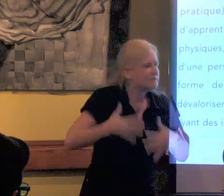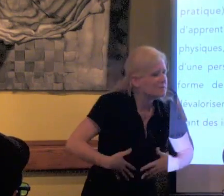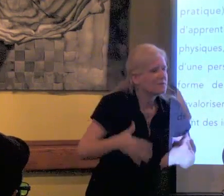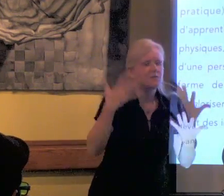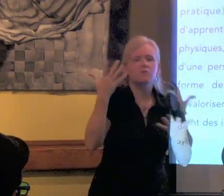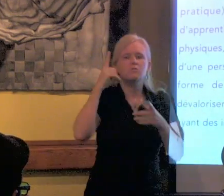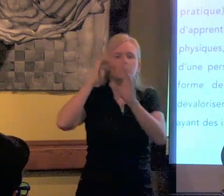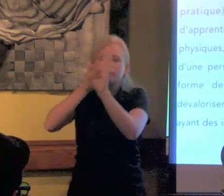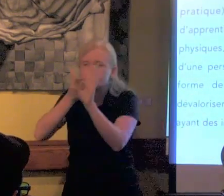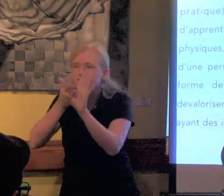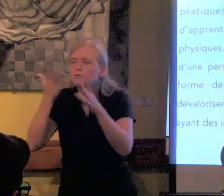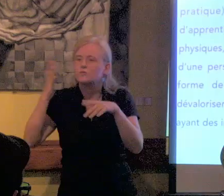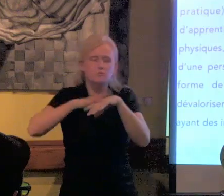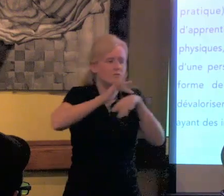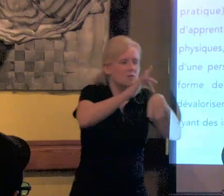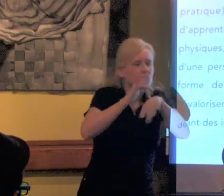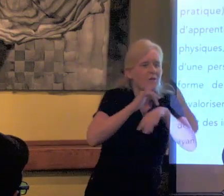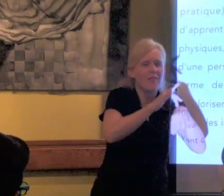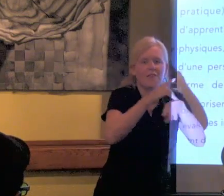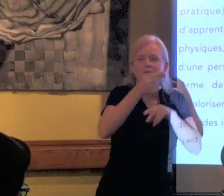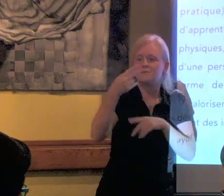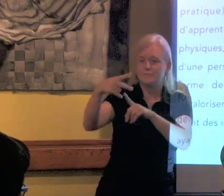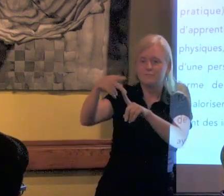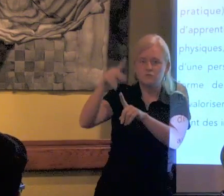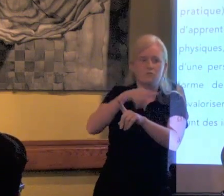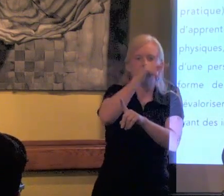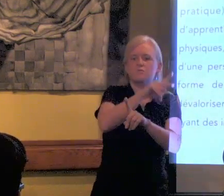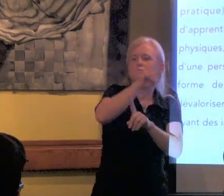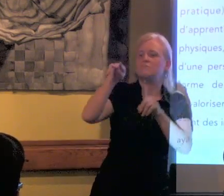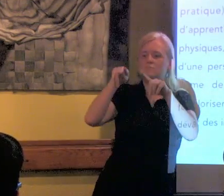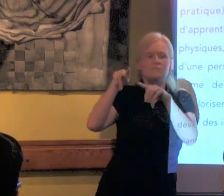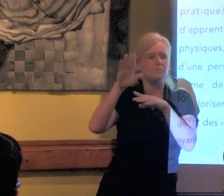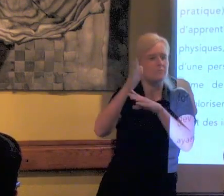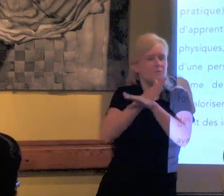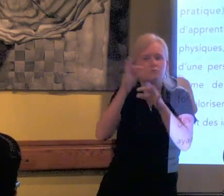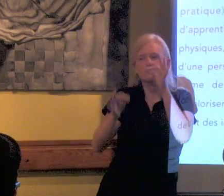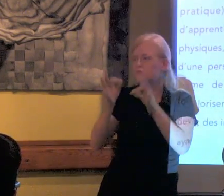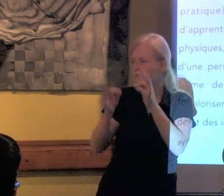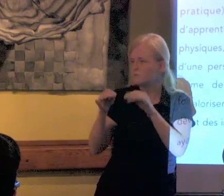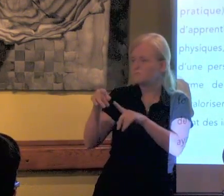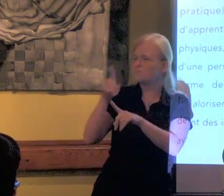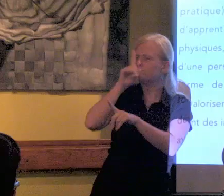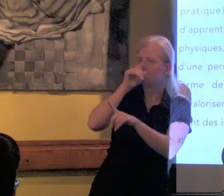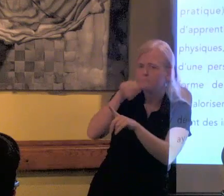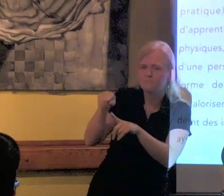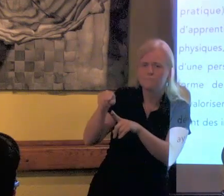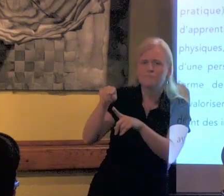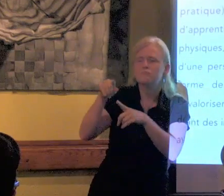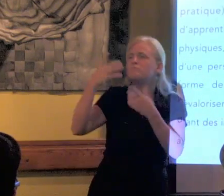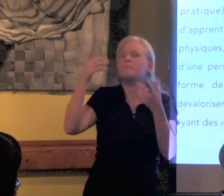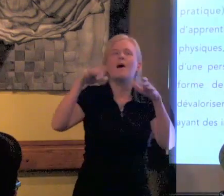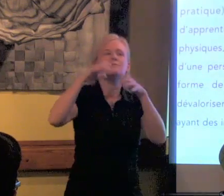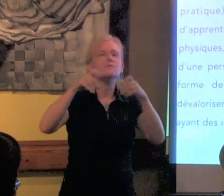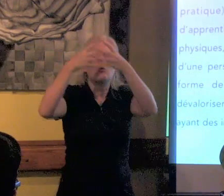définition. Ça peut être donc une discrimination fondée sur la capacité d'apprentissage, les capacités physiques, psychiatriques, sensorielles d'une personne. Donc, c'est